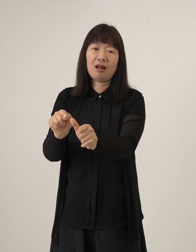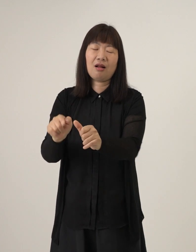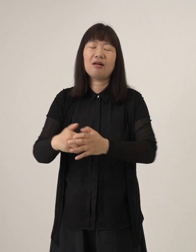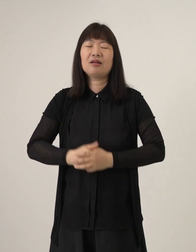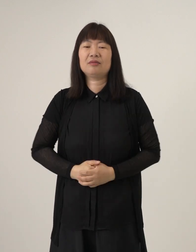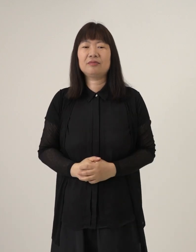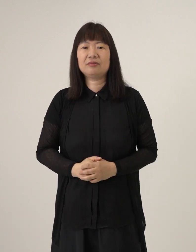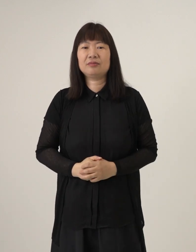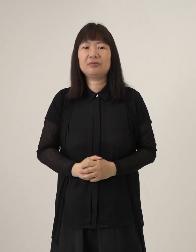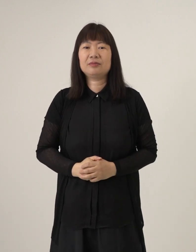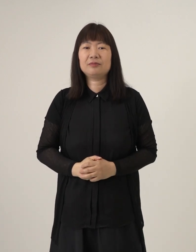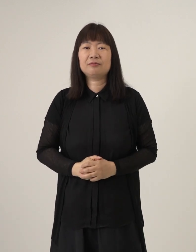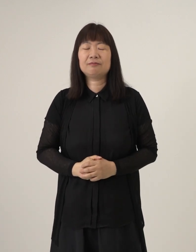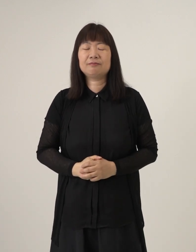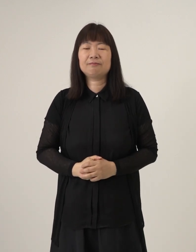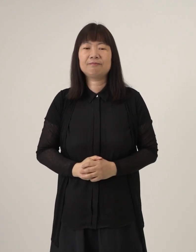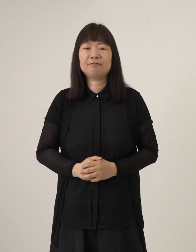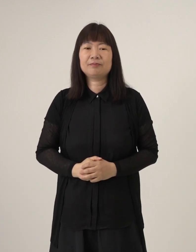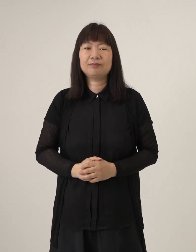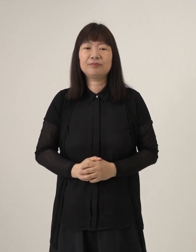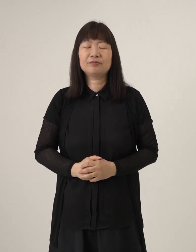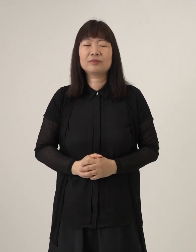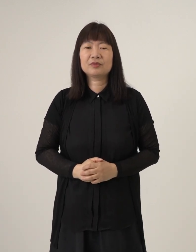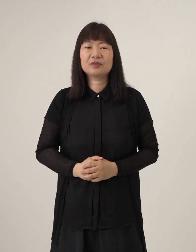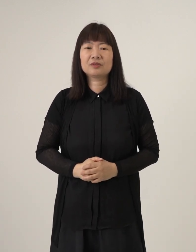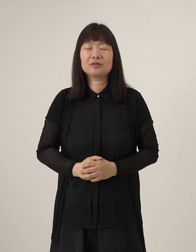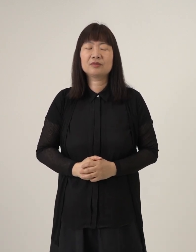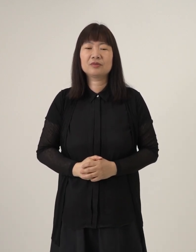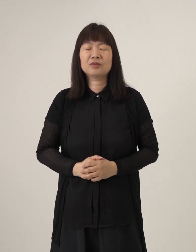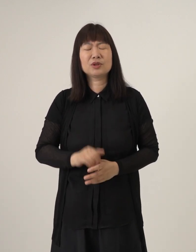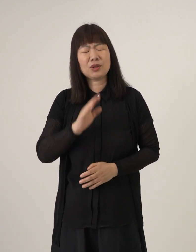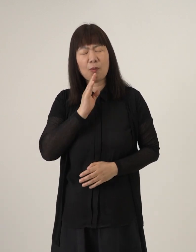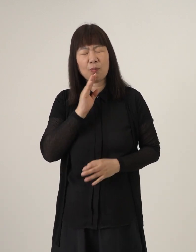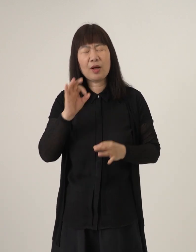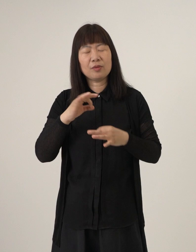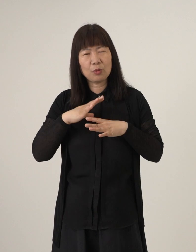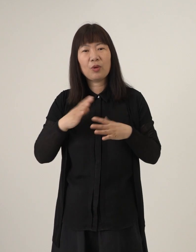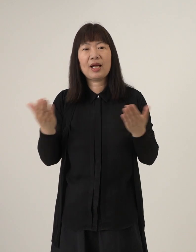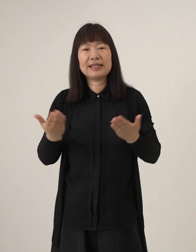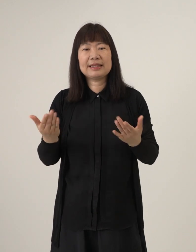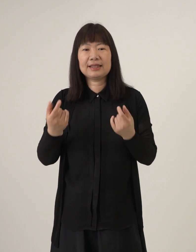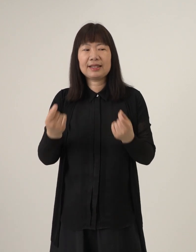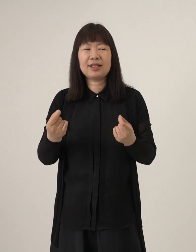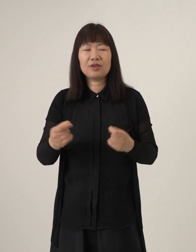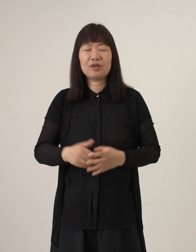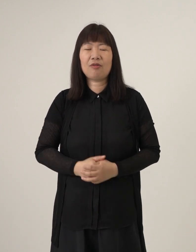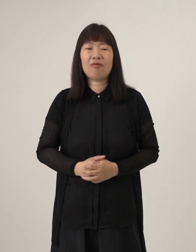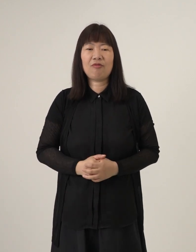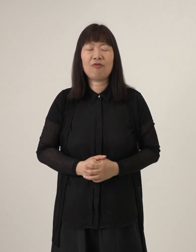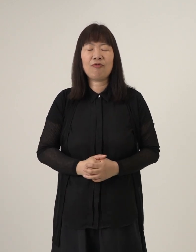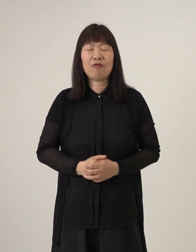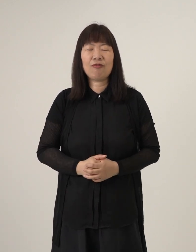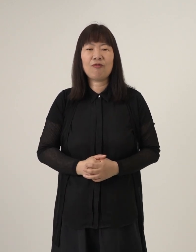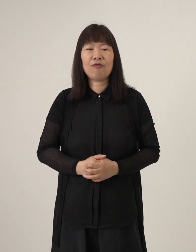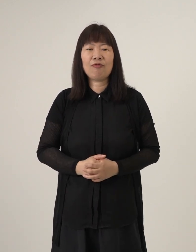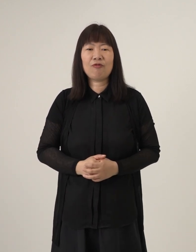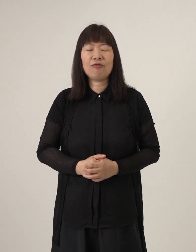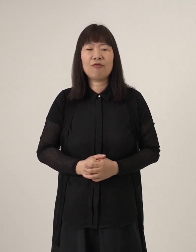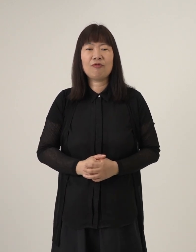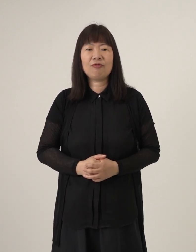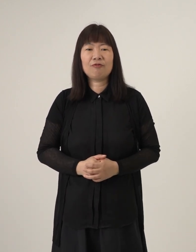조서를 통해서 한 거예요. 자, 여러분 얼마나 이게 놀라운 일이냐 하면 황당한 일인가 하면